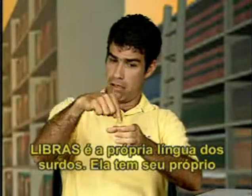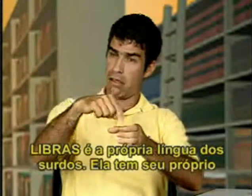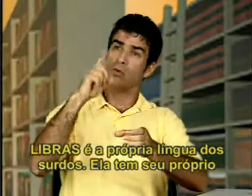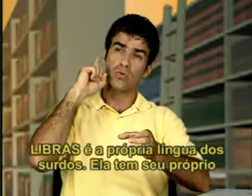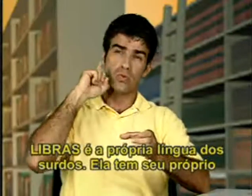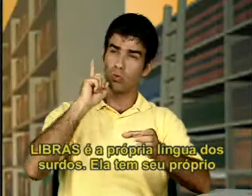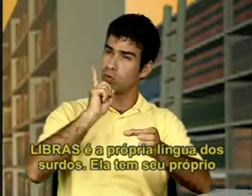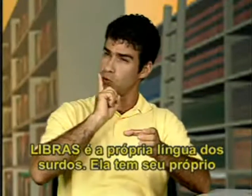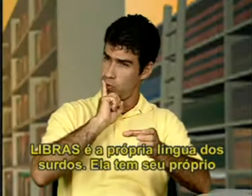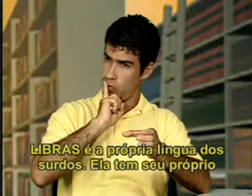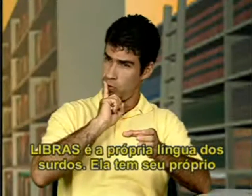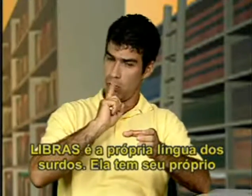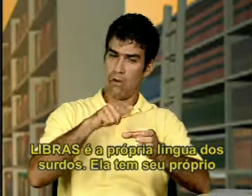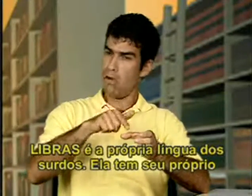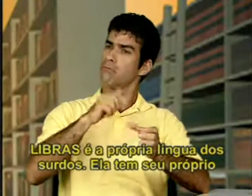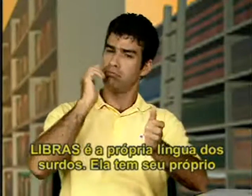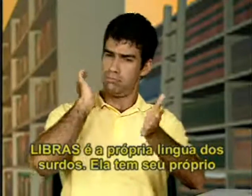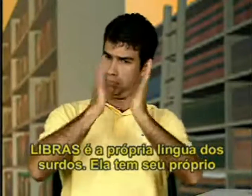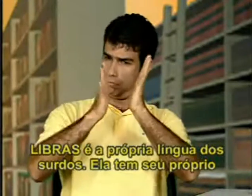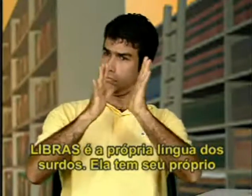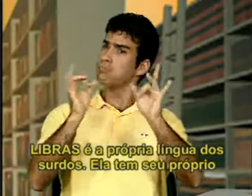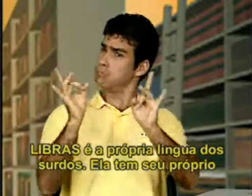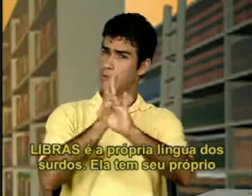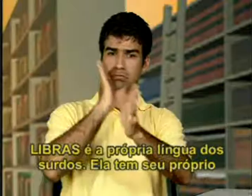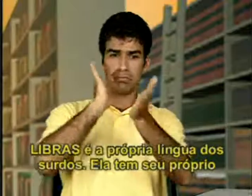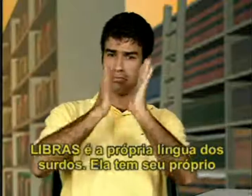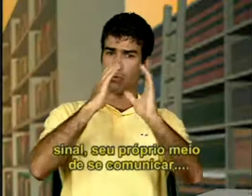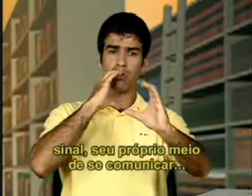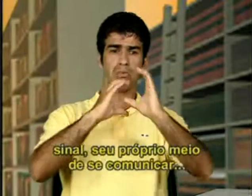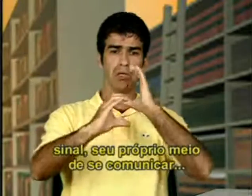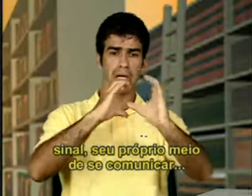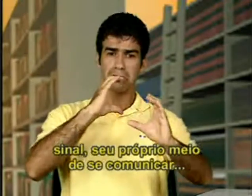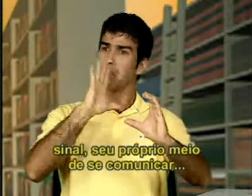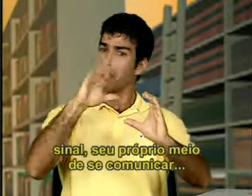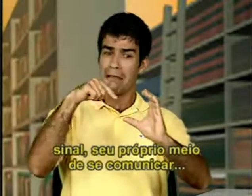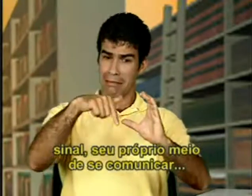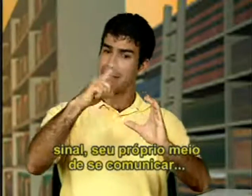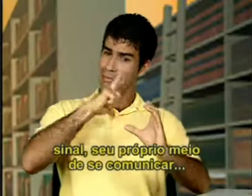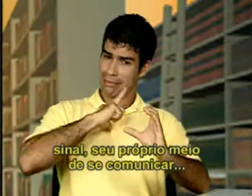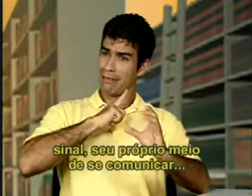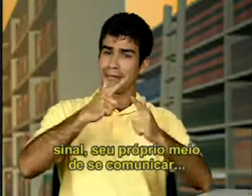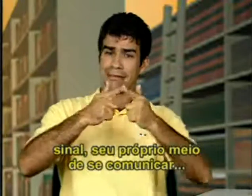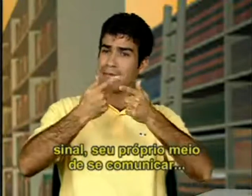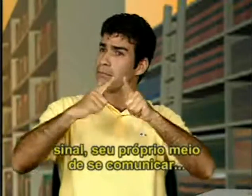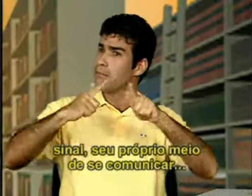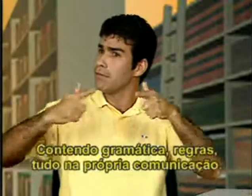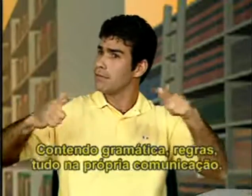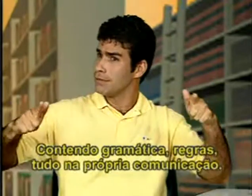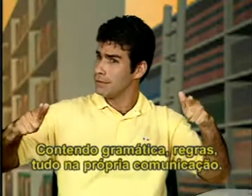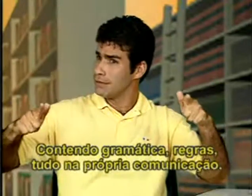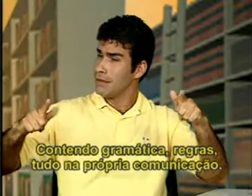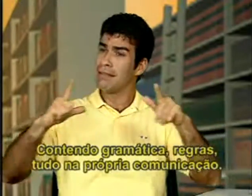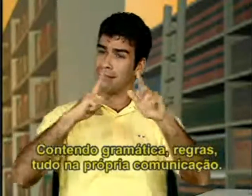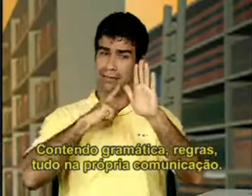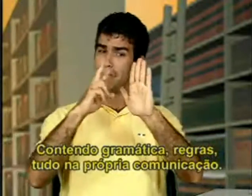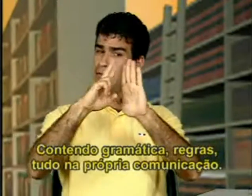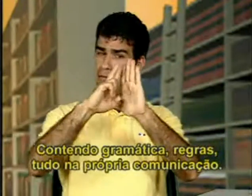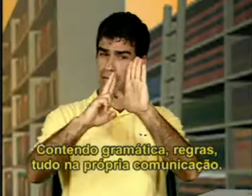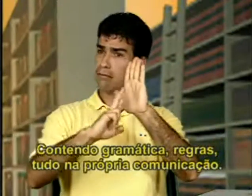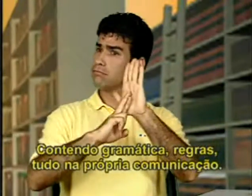Libras é a própria língua dos surdos. Ela tem seu próprio sinal, seu próprio meio de se comunicar, contendo gramática,